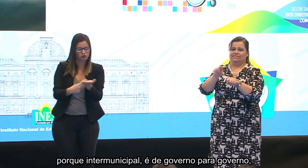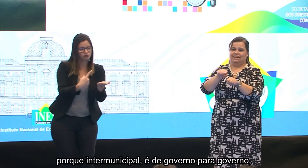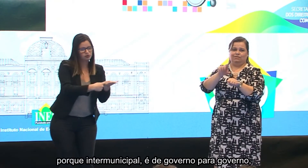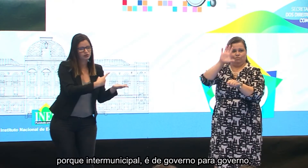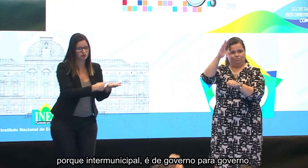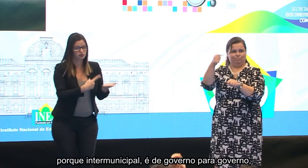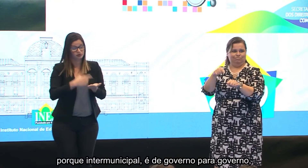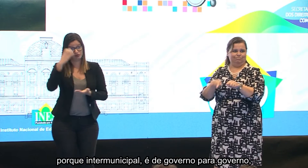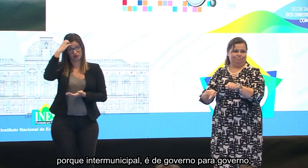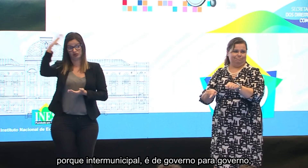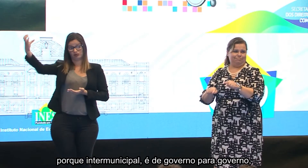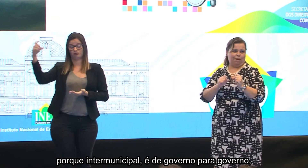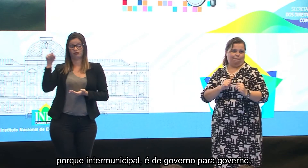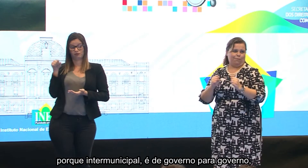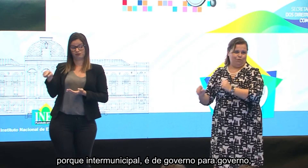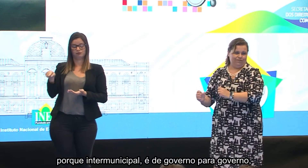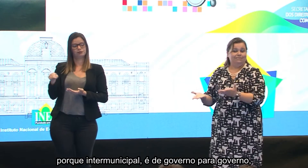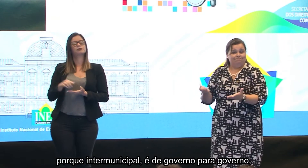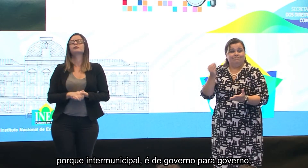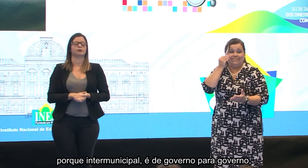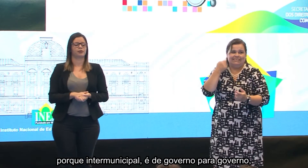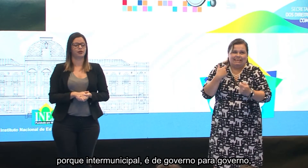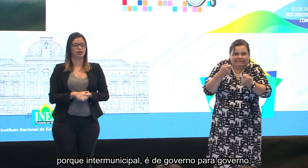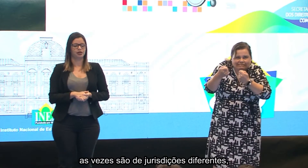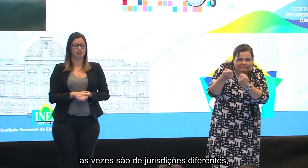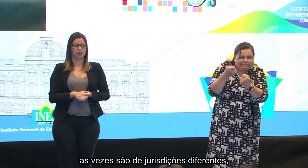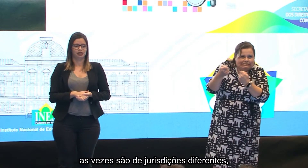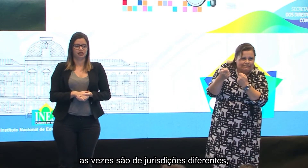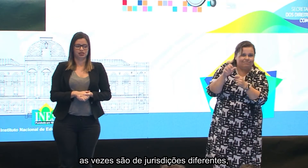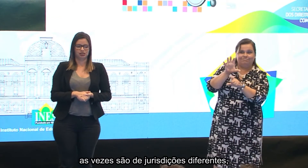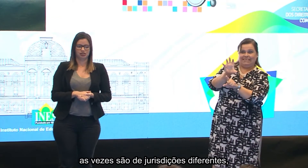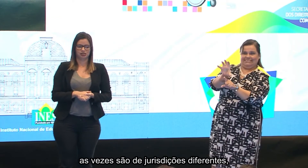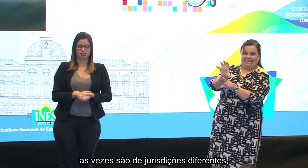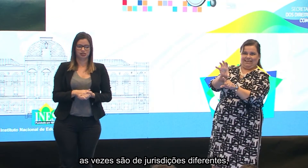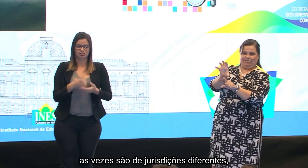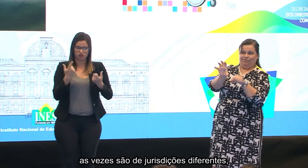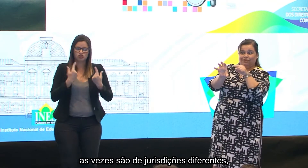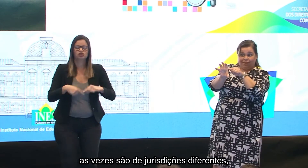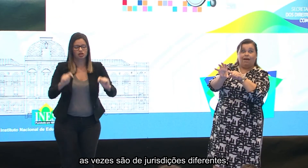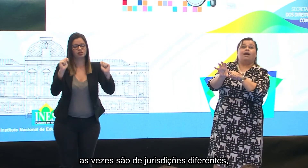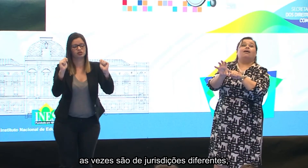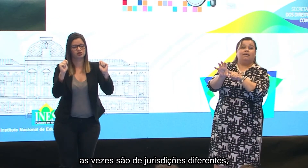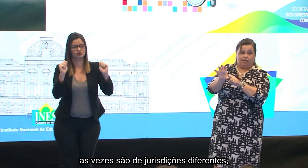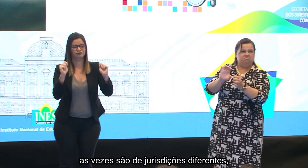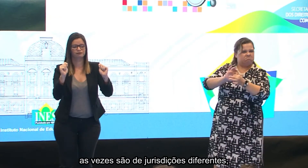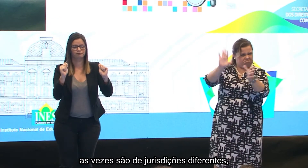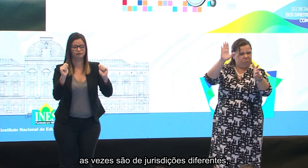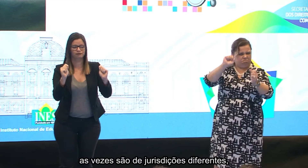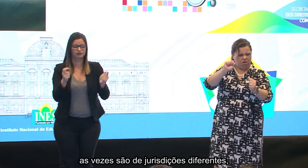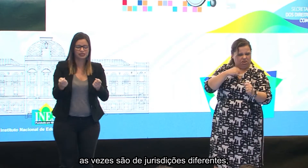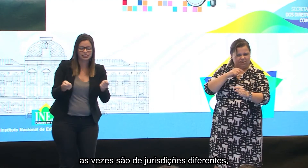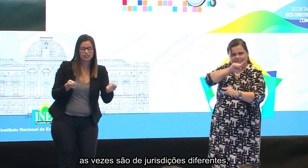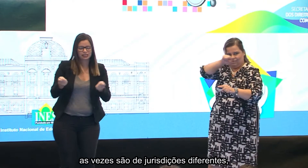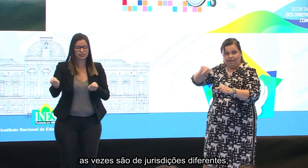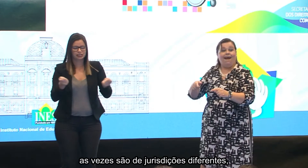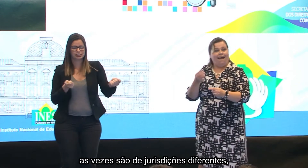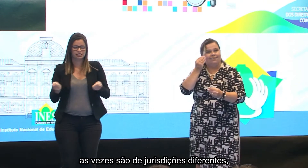Porque intermunicipal é de governo para governo, então, às vezes, são de jurisdições